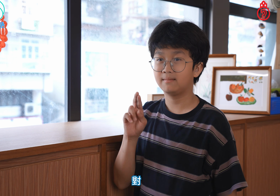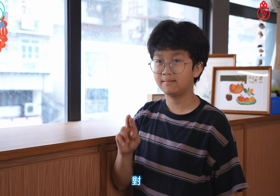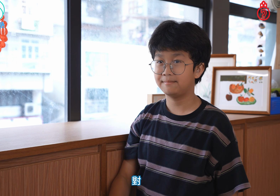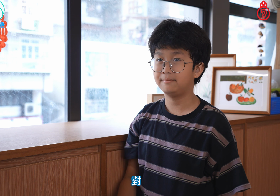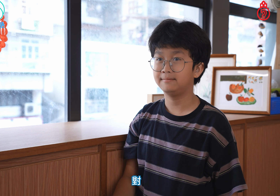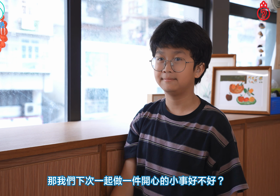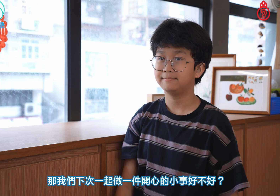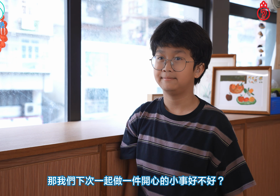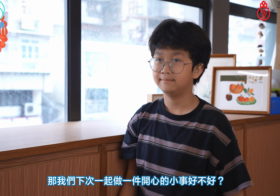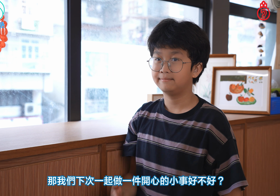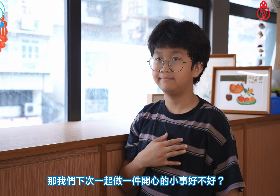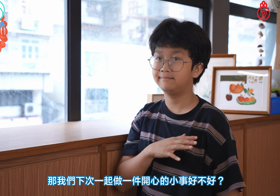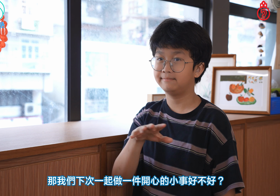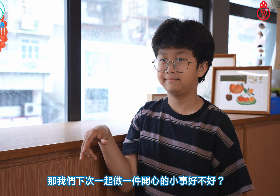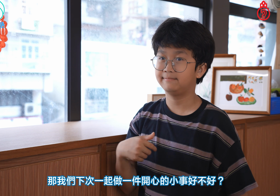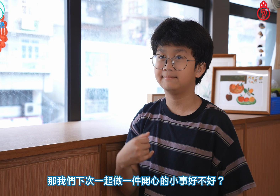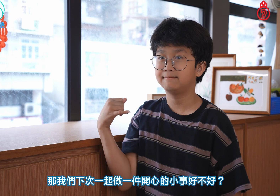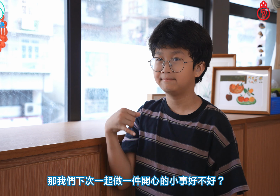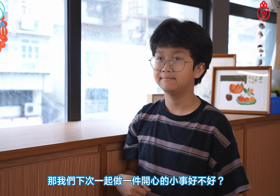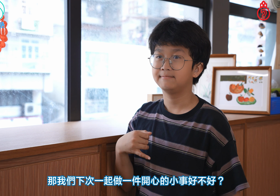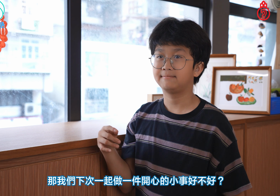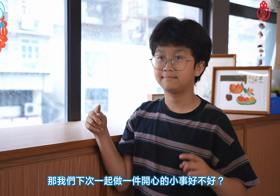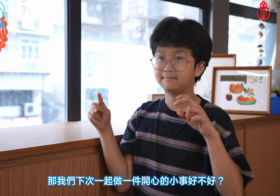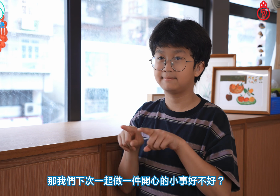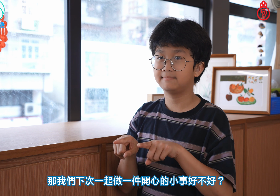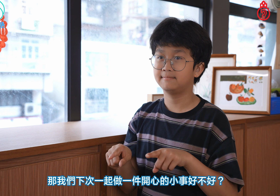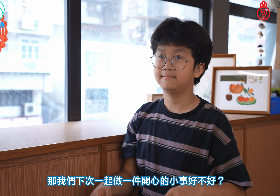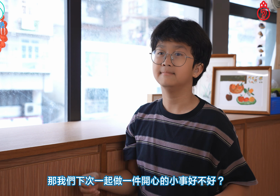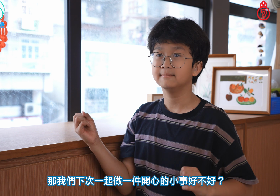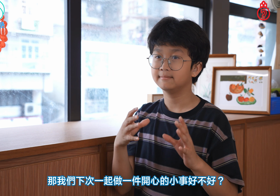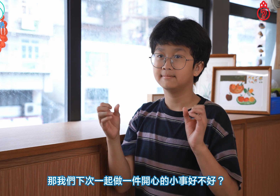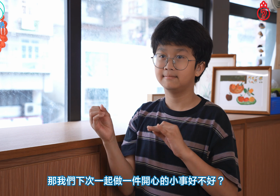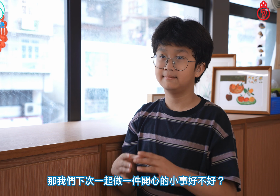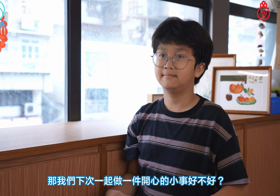係啊，咁我下次呢都一齊做一件開心嘅事呢，好唔好啊？